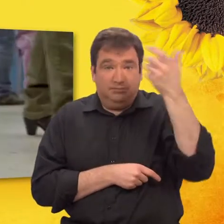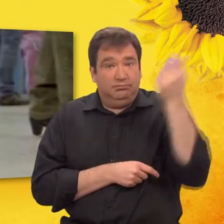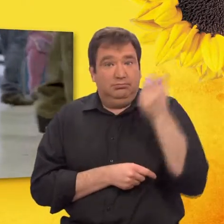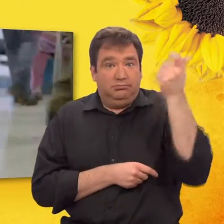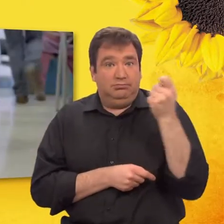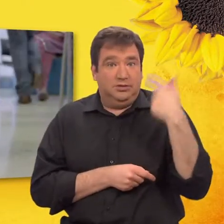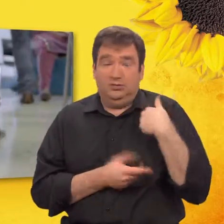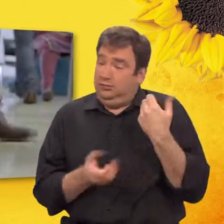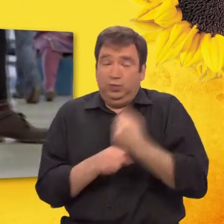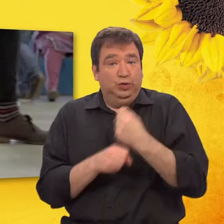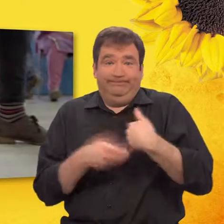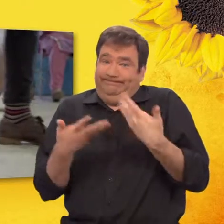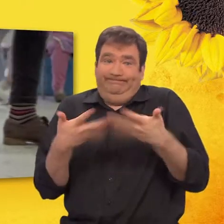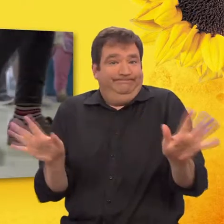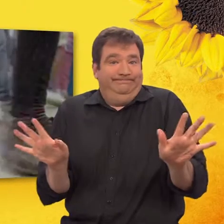ellos.